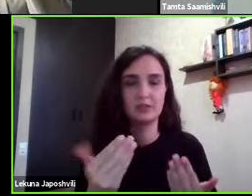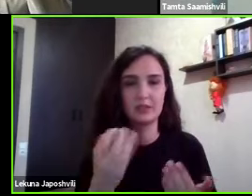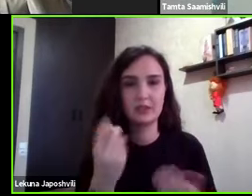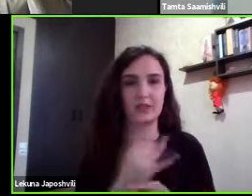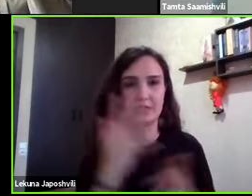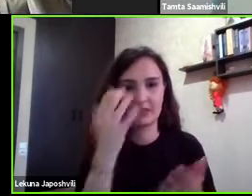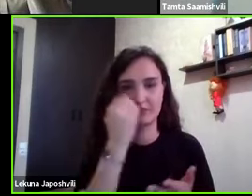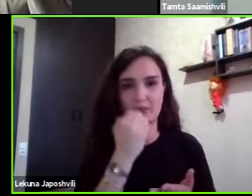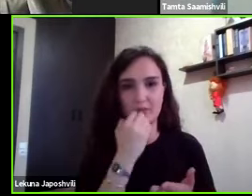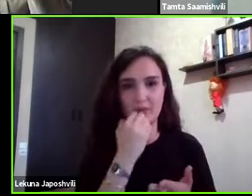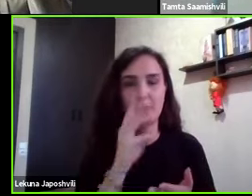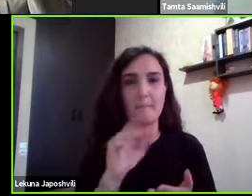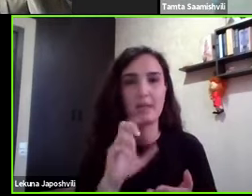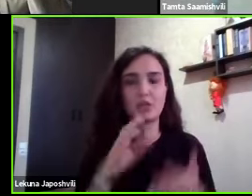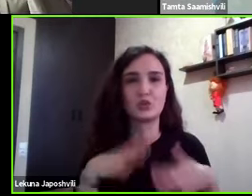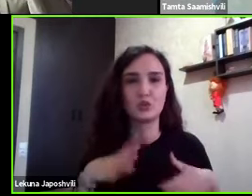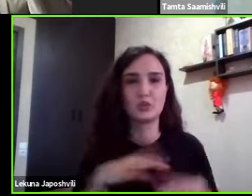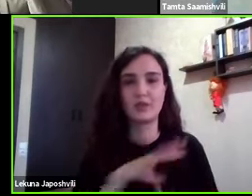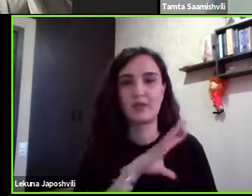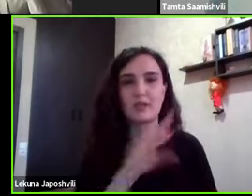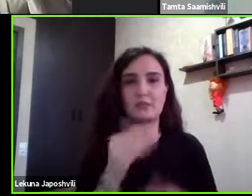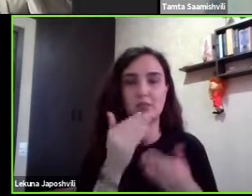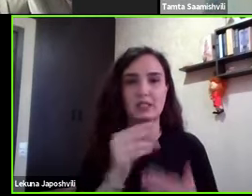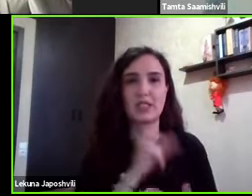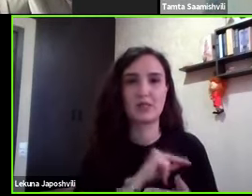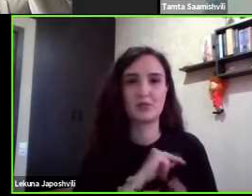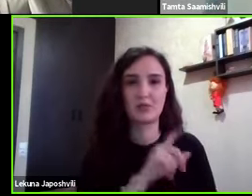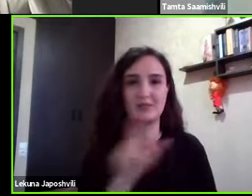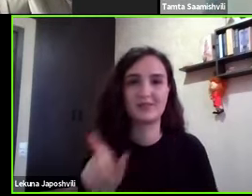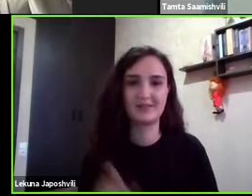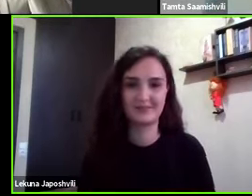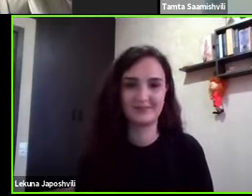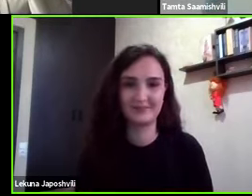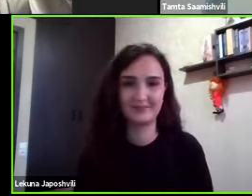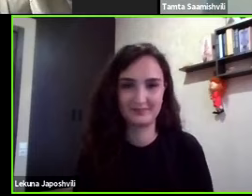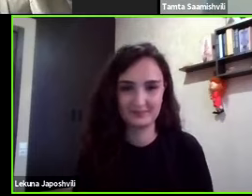დიდი მადლობა მაგ ჯორჯიას და ყველა მის თანამშრომლებს.